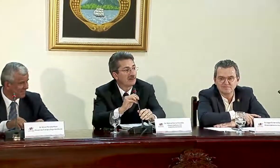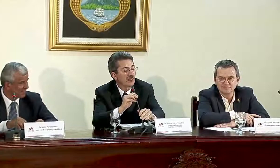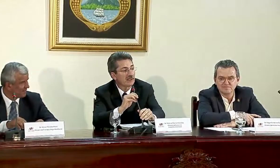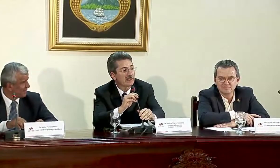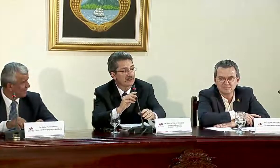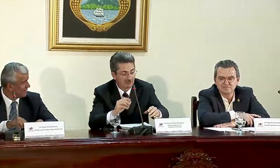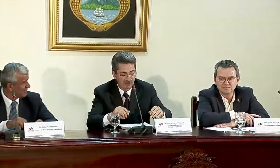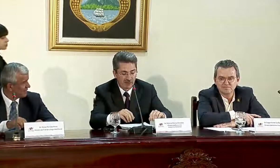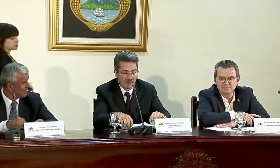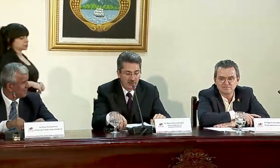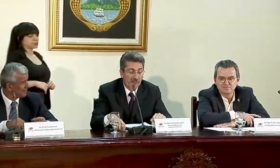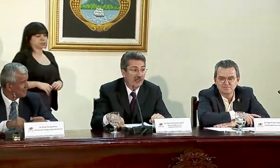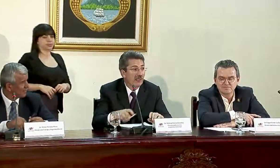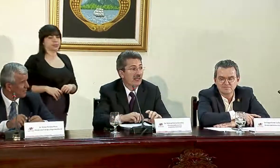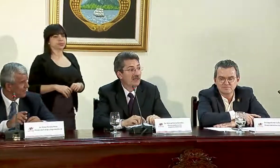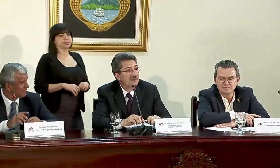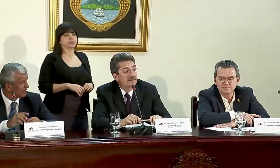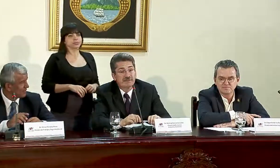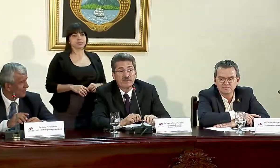Muchas gracias.